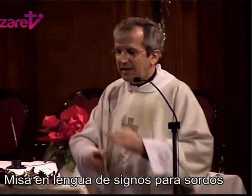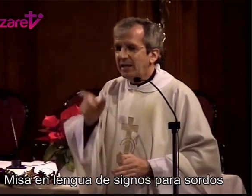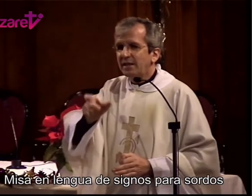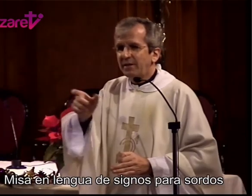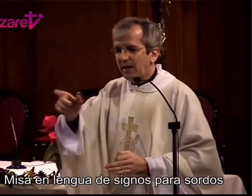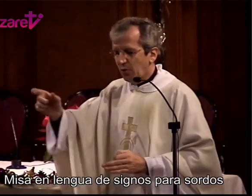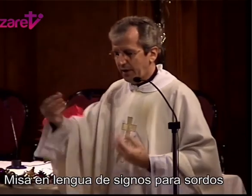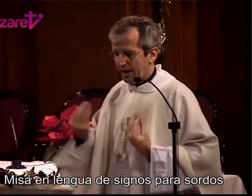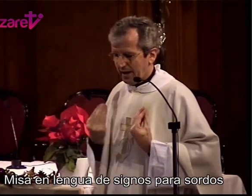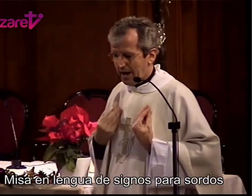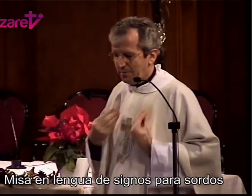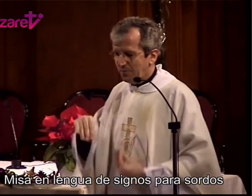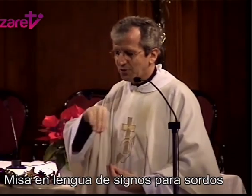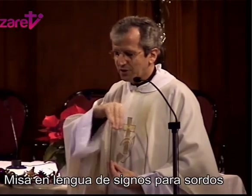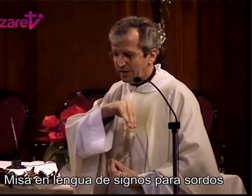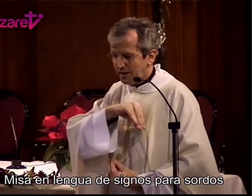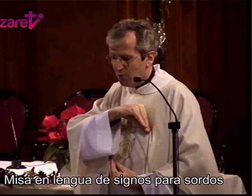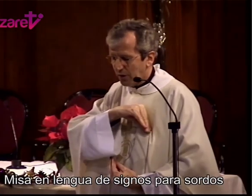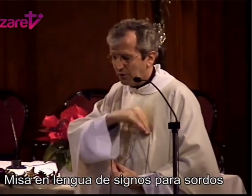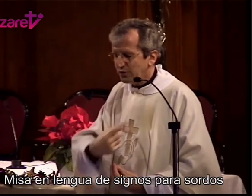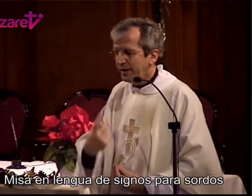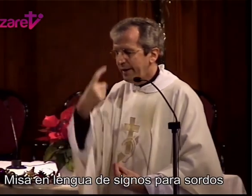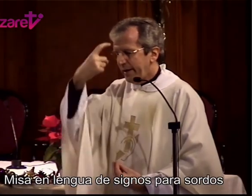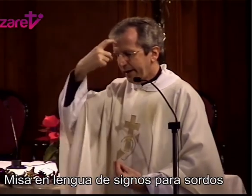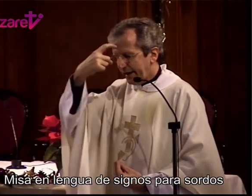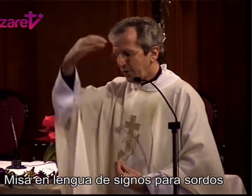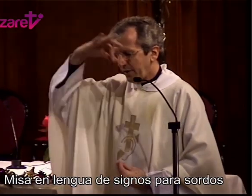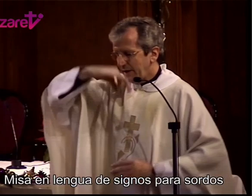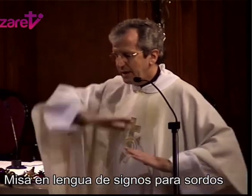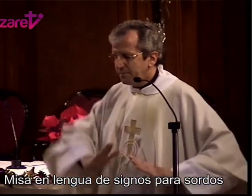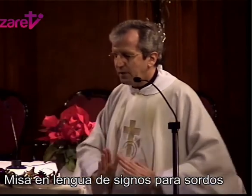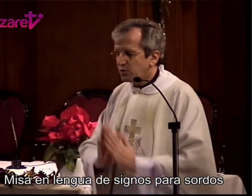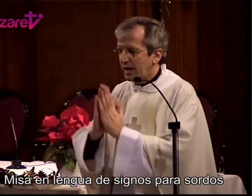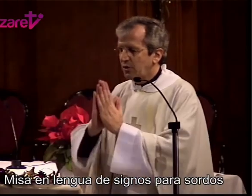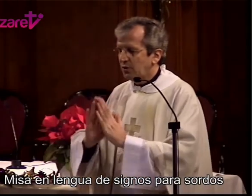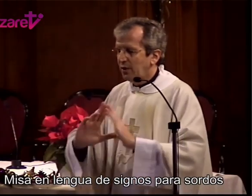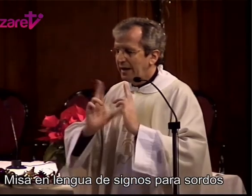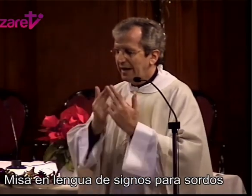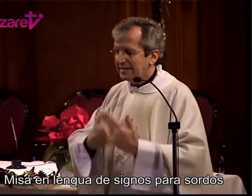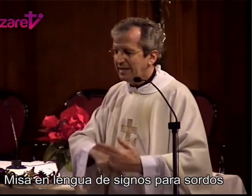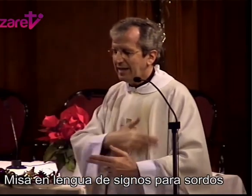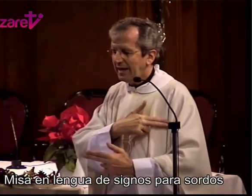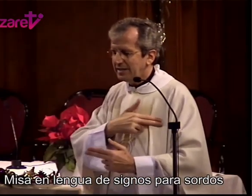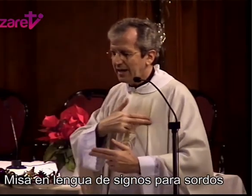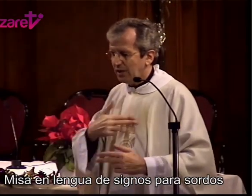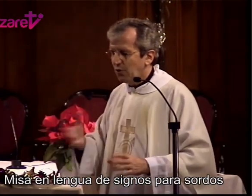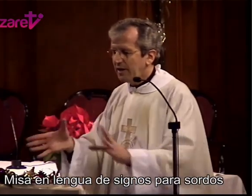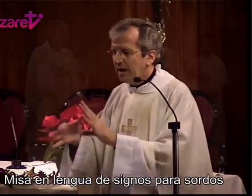de venir a juzgar a vivos y muertos. Creo en el Espíritu Santo, la Santa Iglesia Católica,